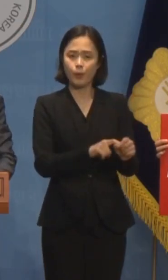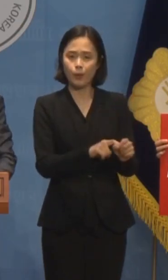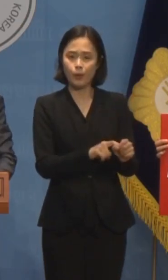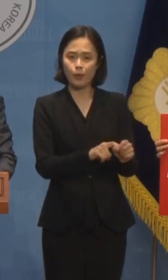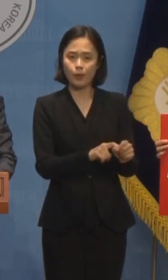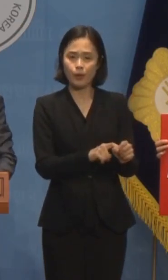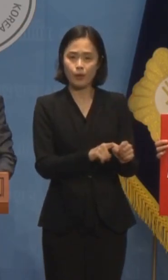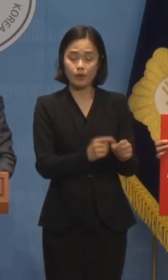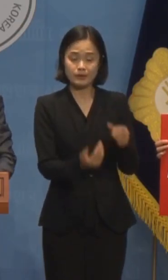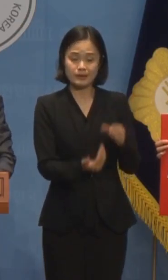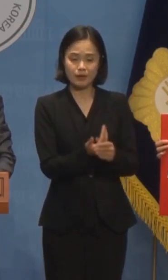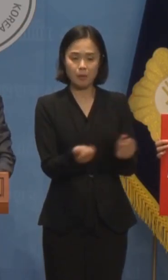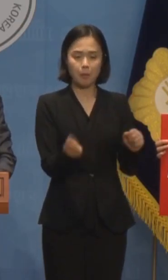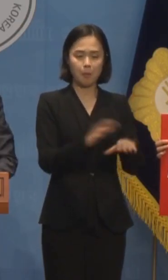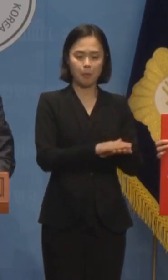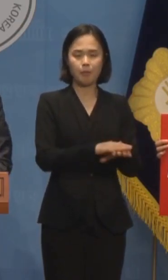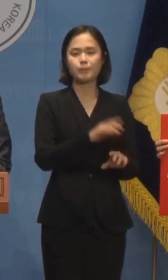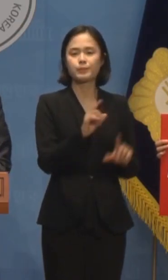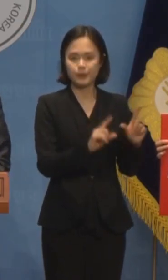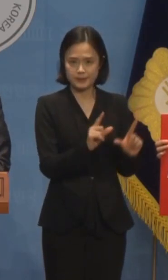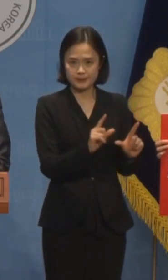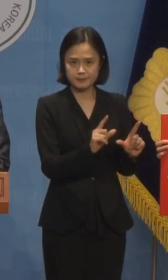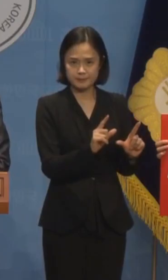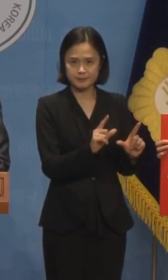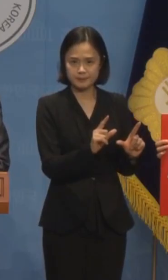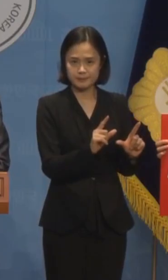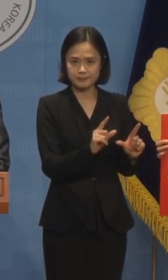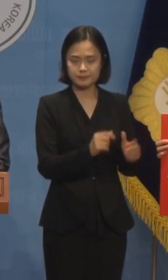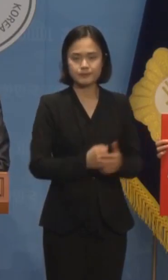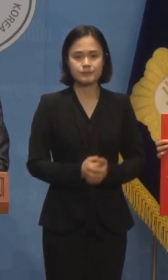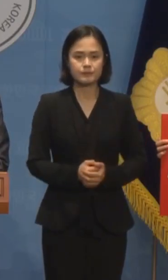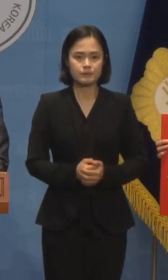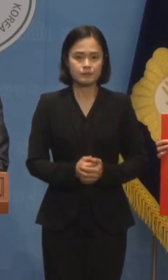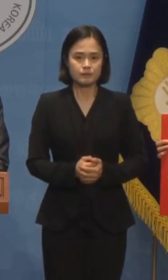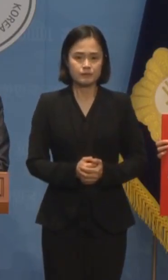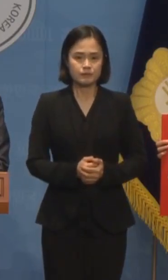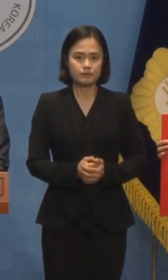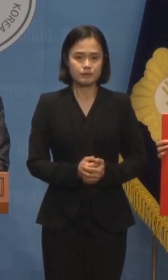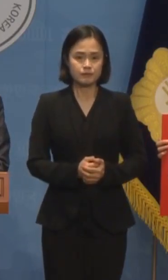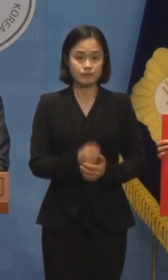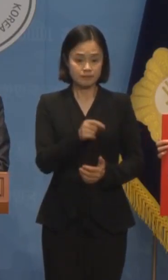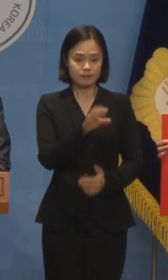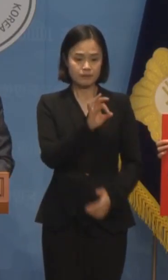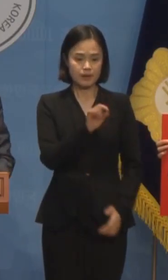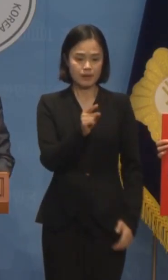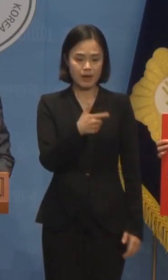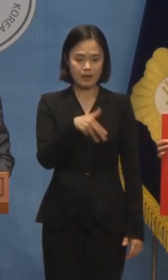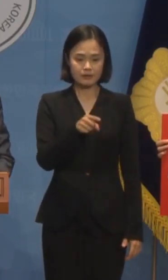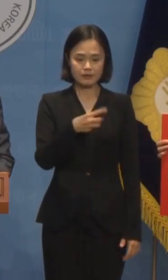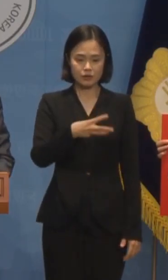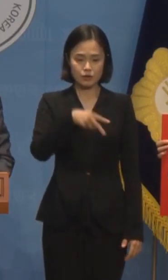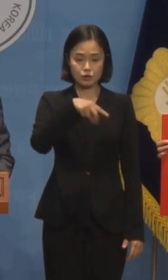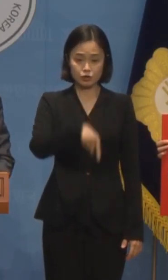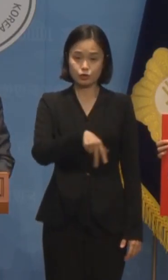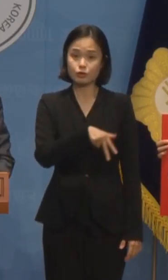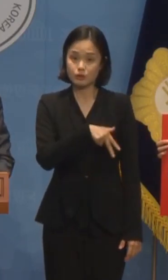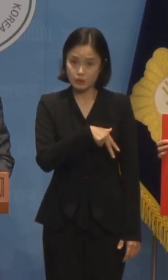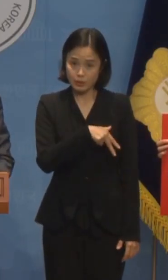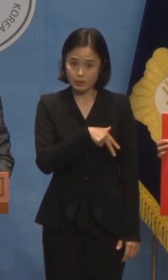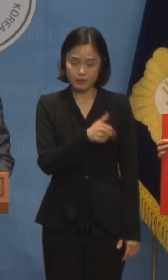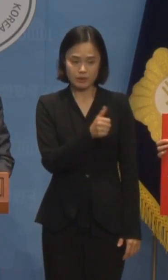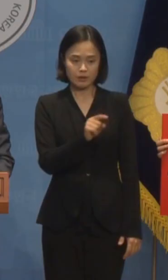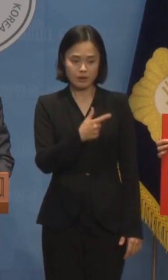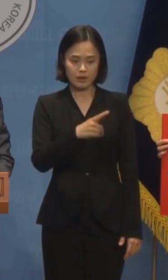있는 공당의 자세가 아닙니다. 해당 지역의 당협위원장인 안철수 의원과 한동훈 당대표의 책임 있는